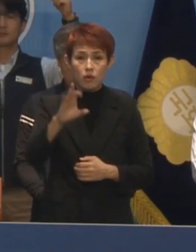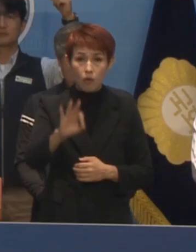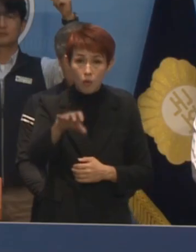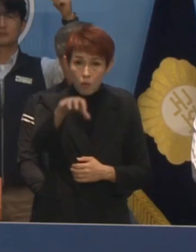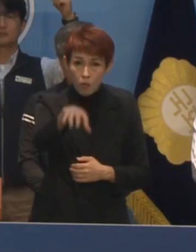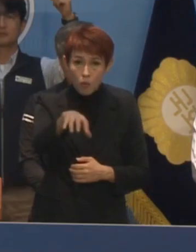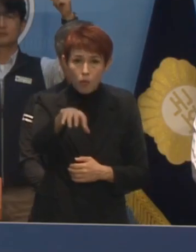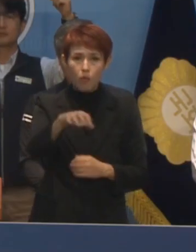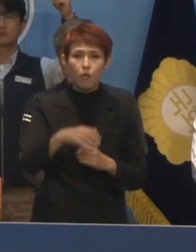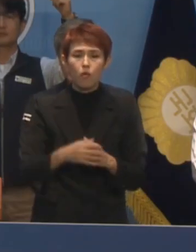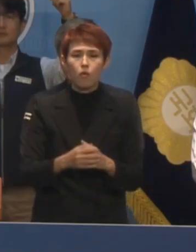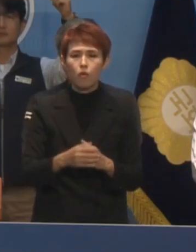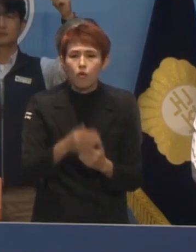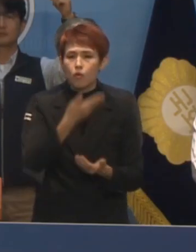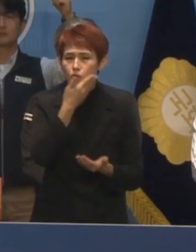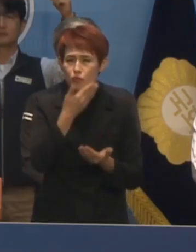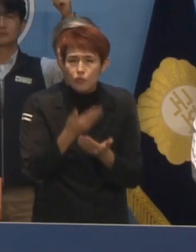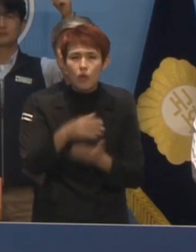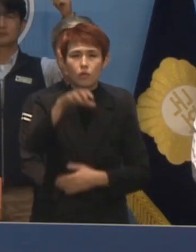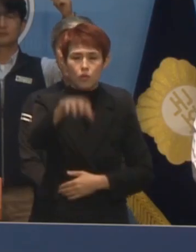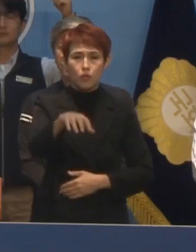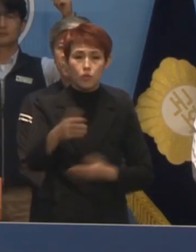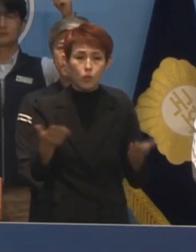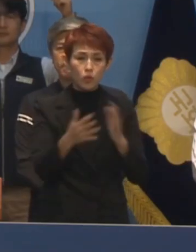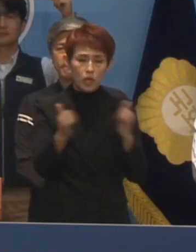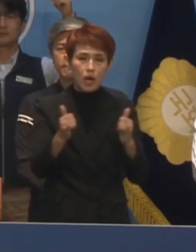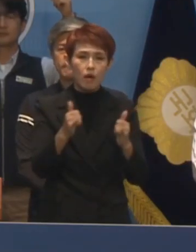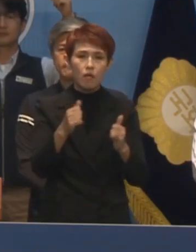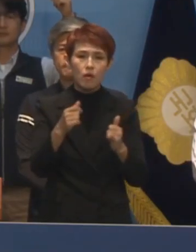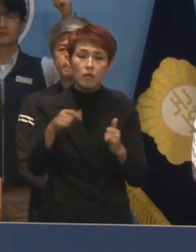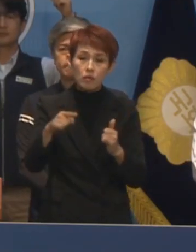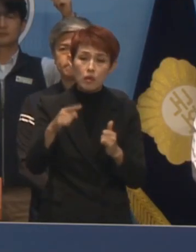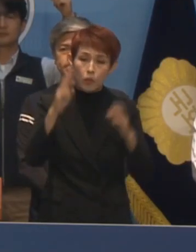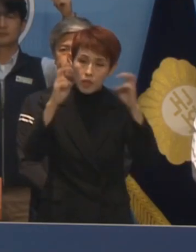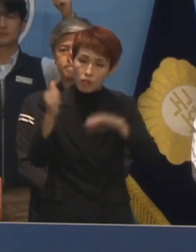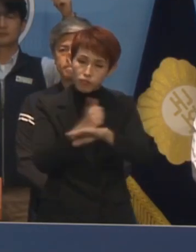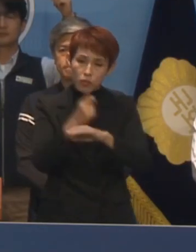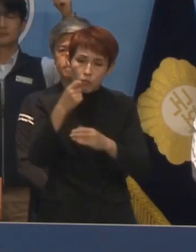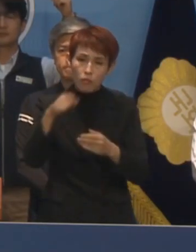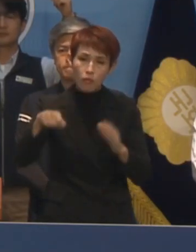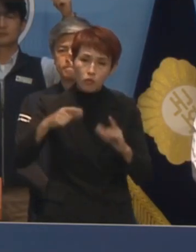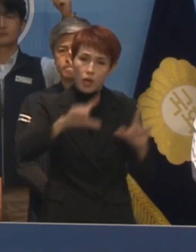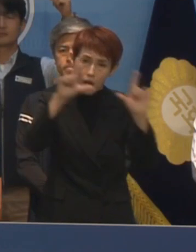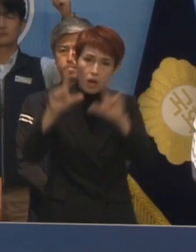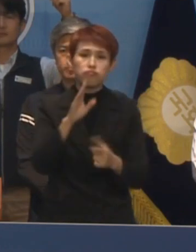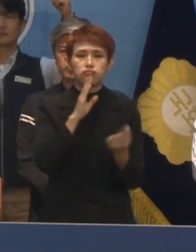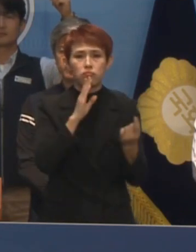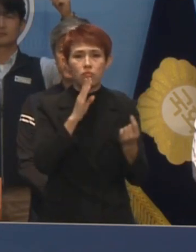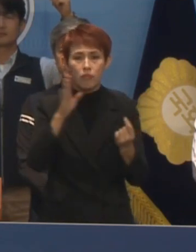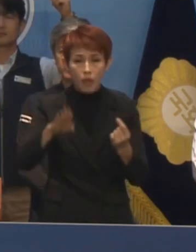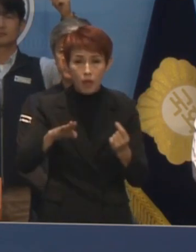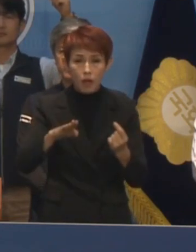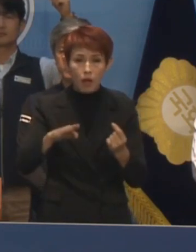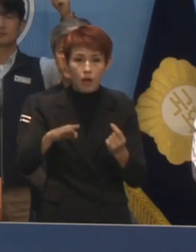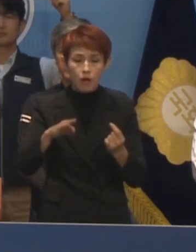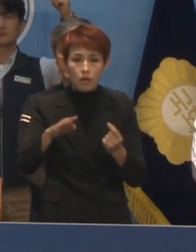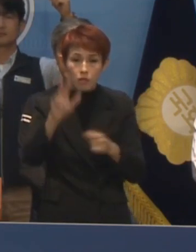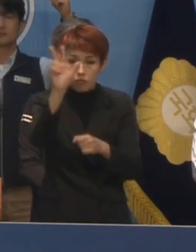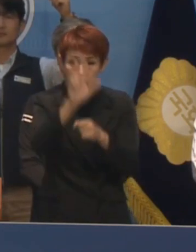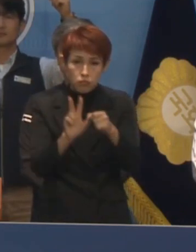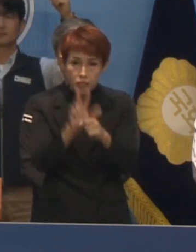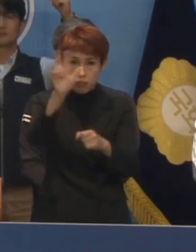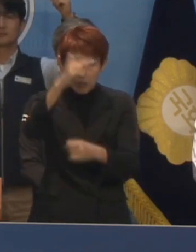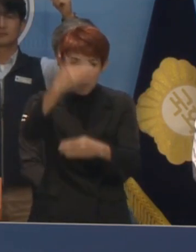중추이자 노동자들의 생계를 책임지고 있었기에 그 폐쇄로 인한 피해는 엄청날 것입니다. 충남